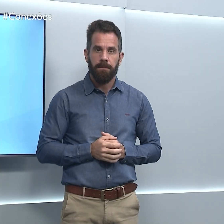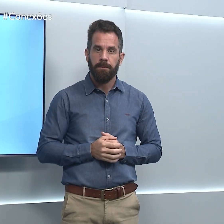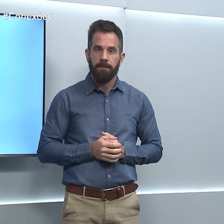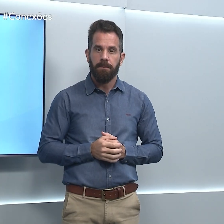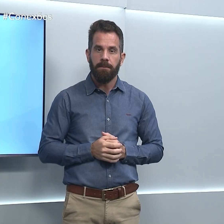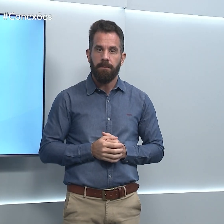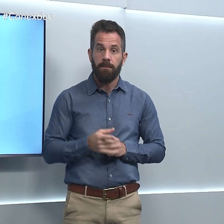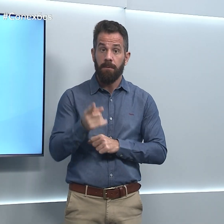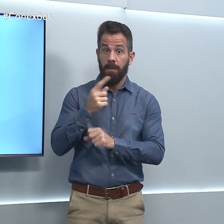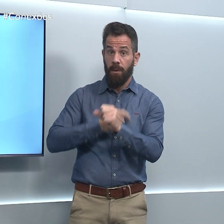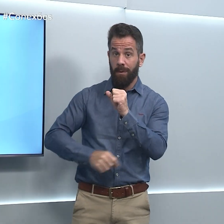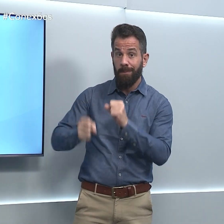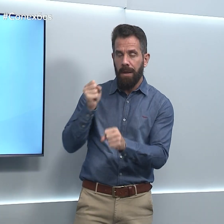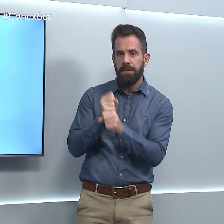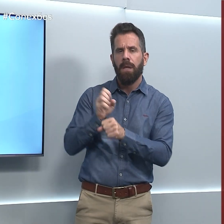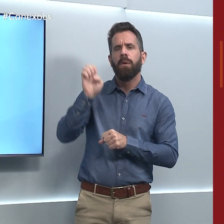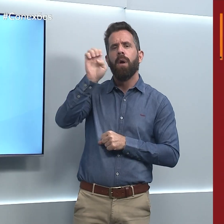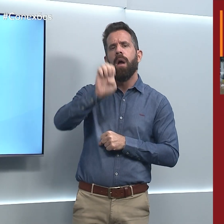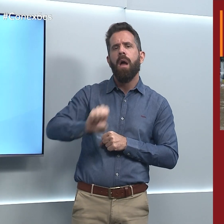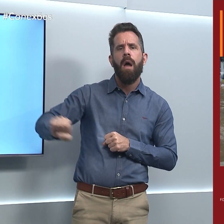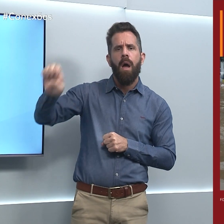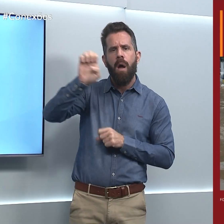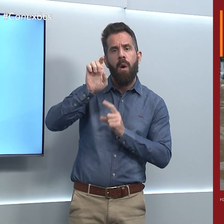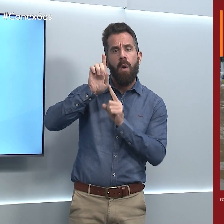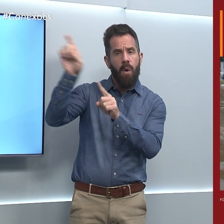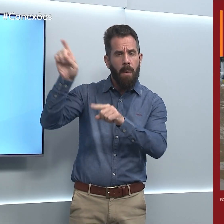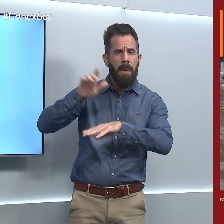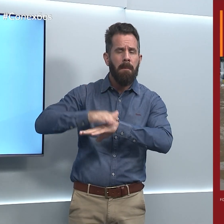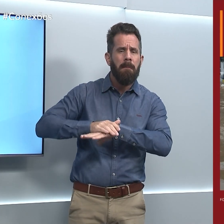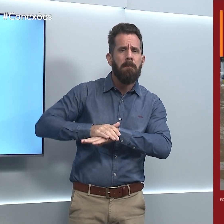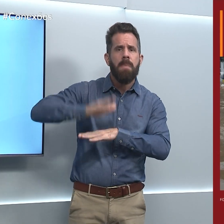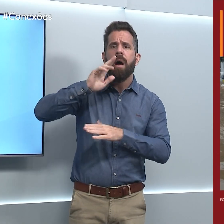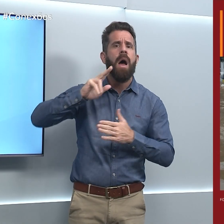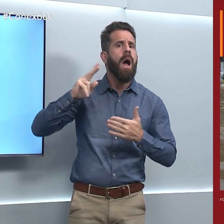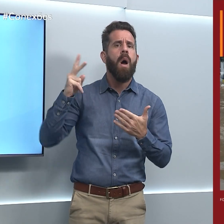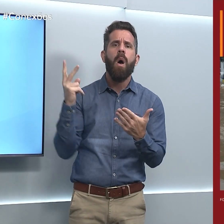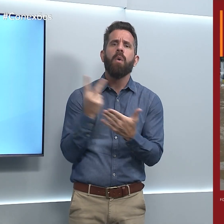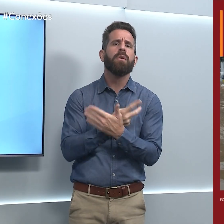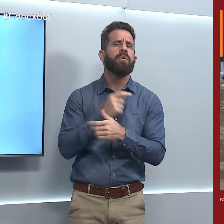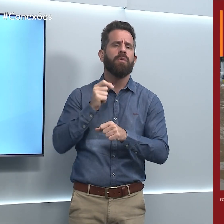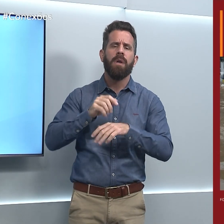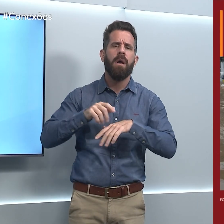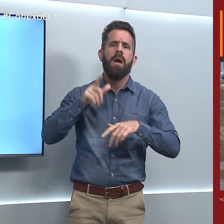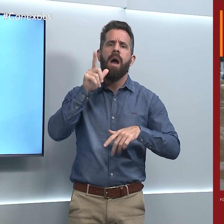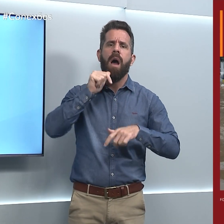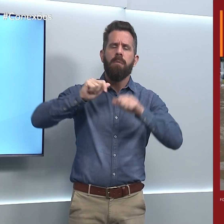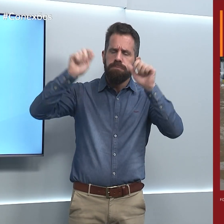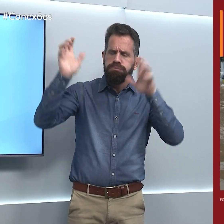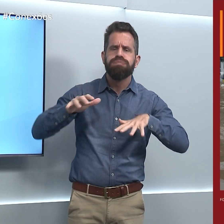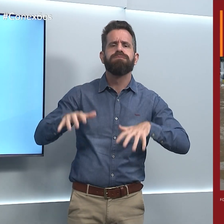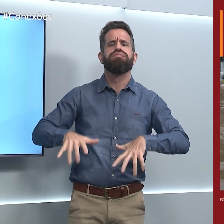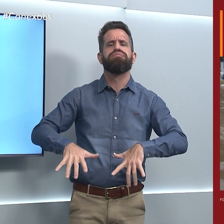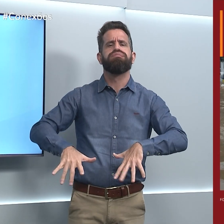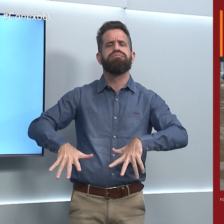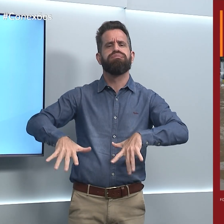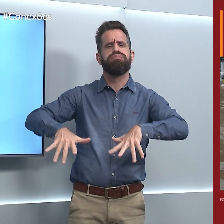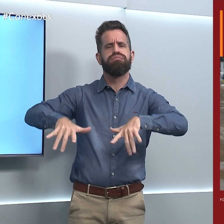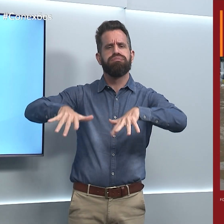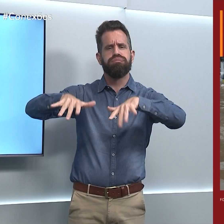No ano passado, a Europa enfrentou as maiores inundações desde 2013.